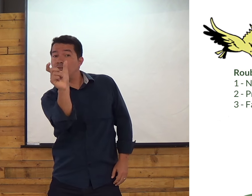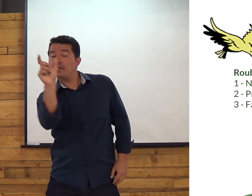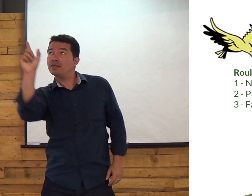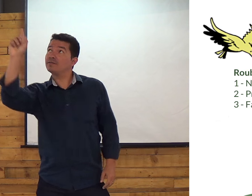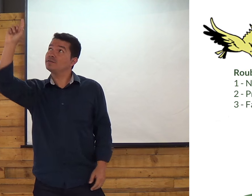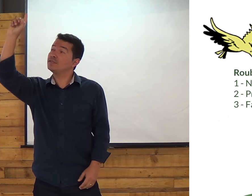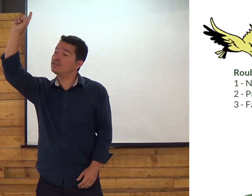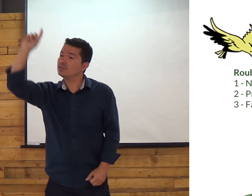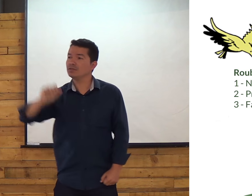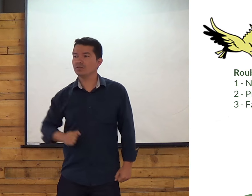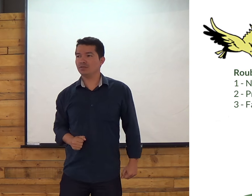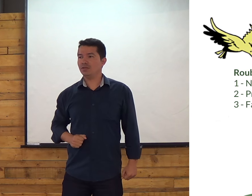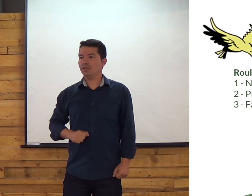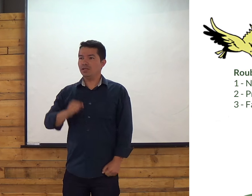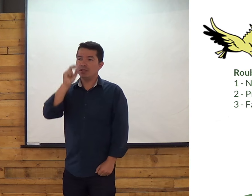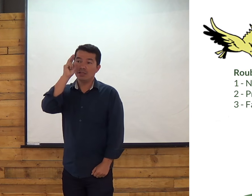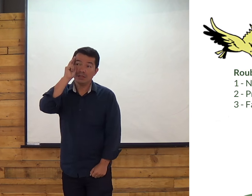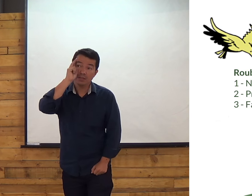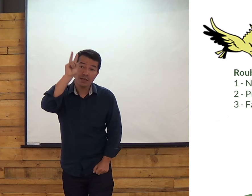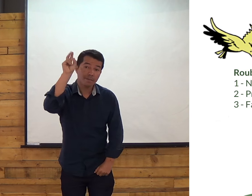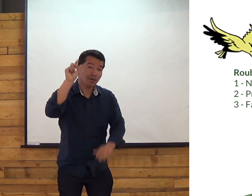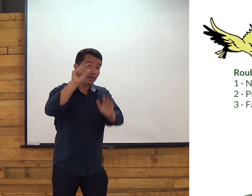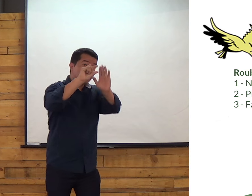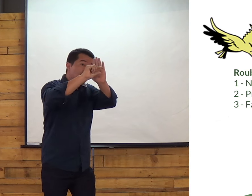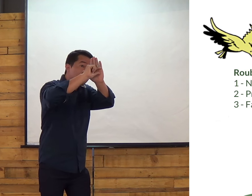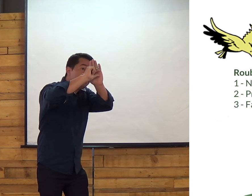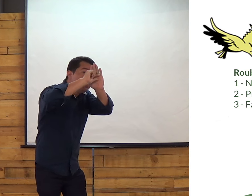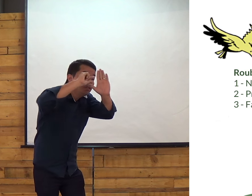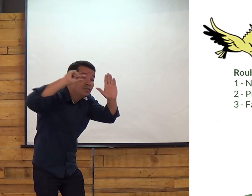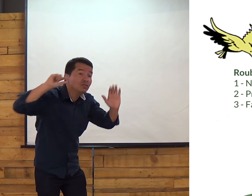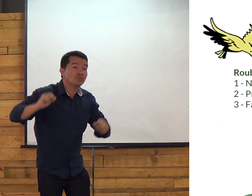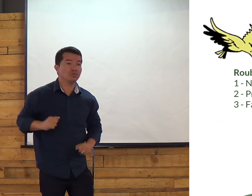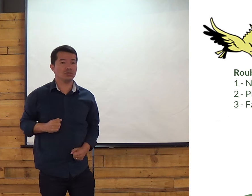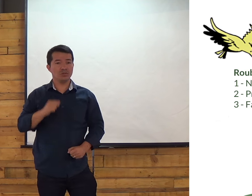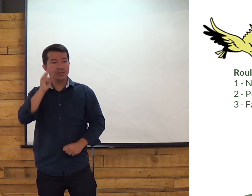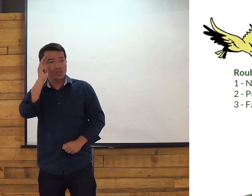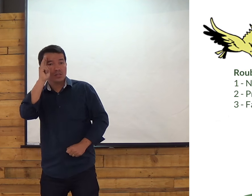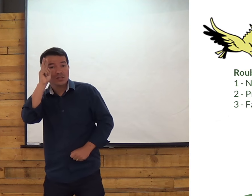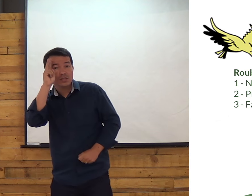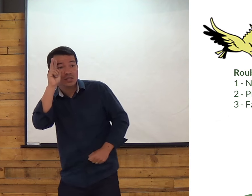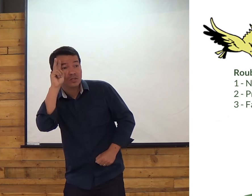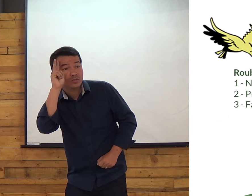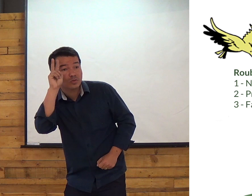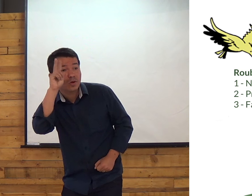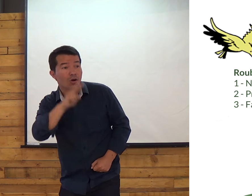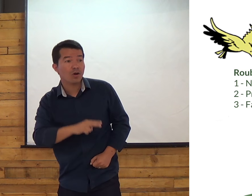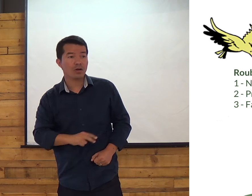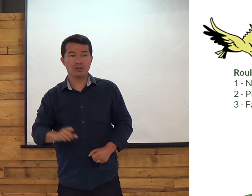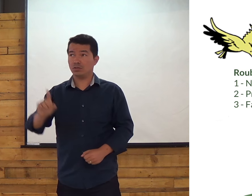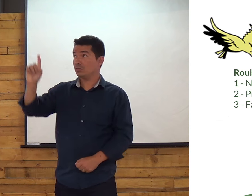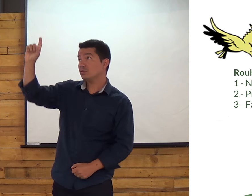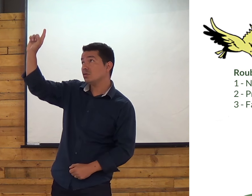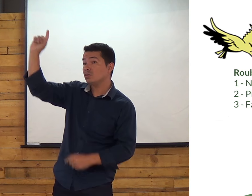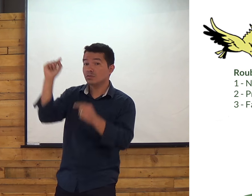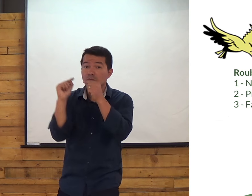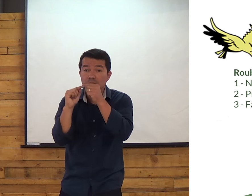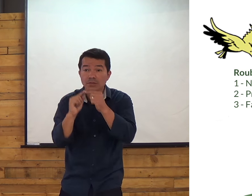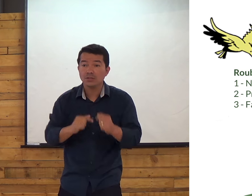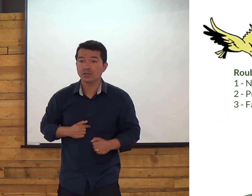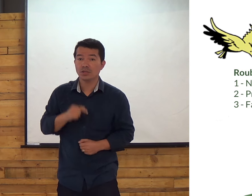você acha? Lembrando da palavra de Deus, lembrando de um versículo, talvez, lembrando